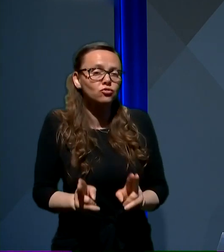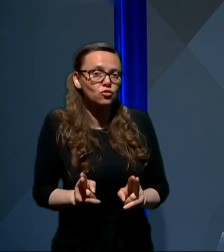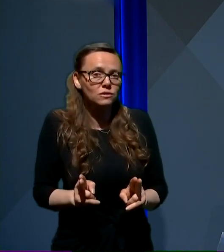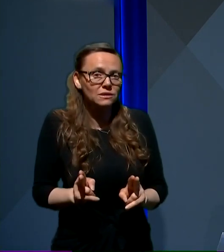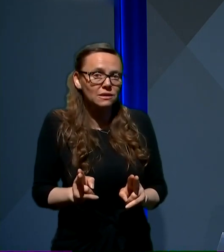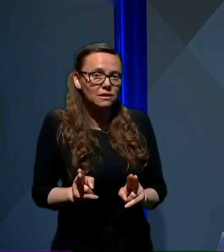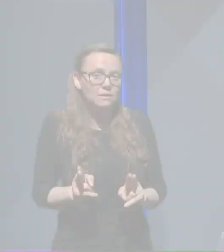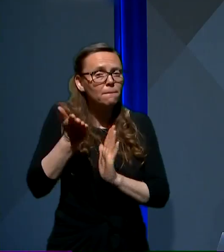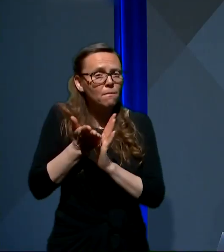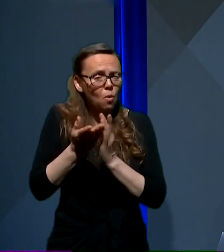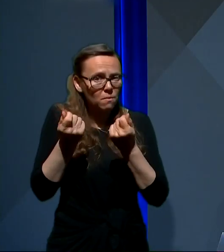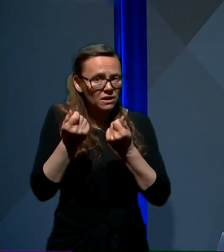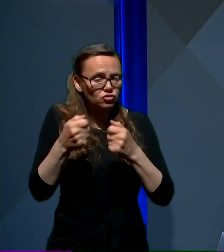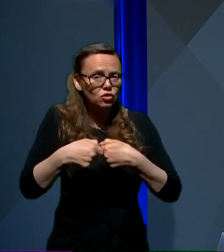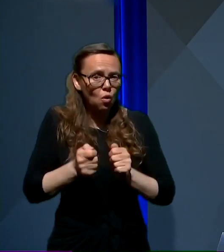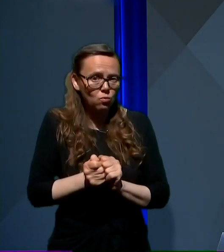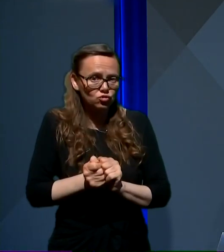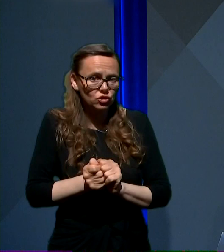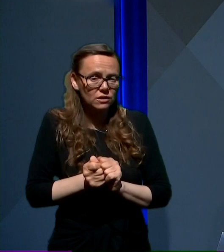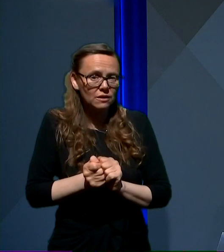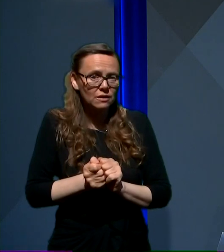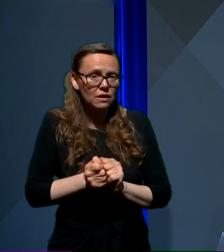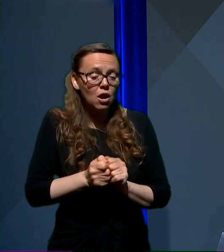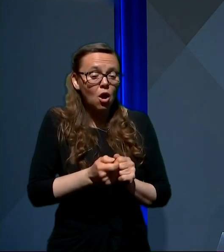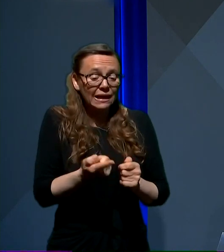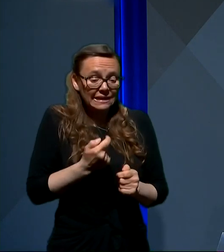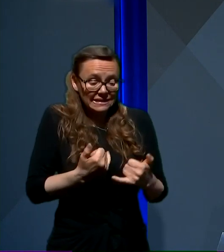in ustrezno razdaljo. Povprečnine se torej z dosedanjih